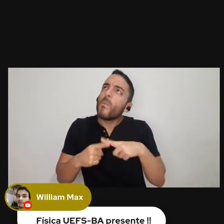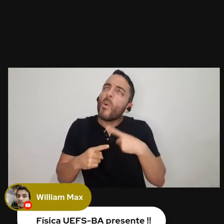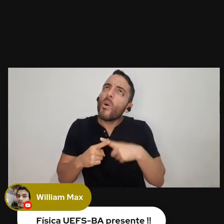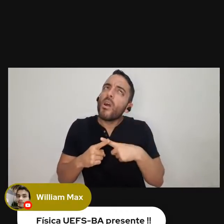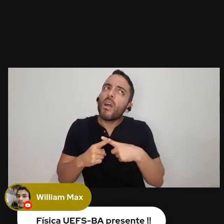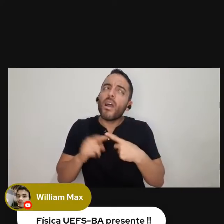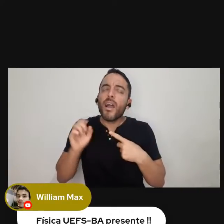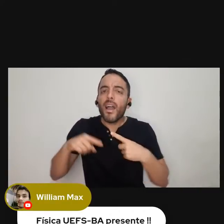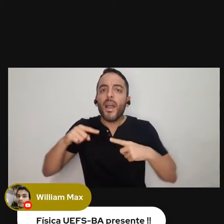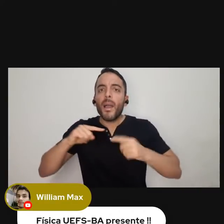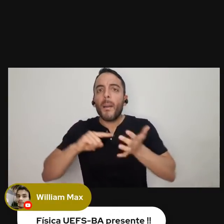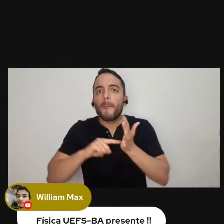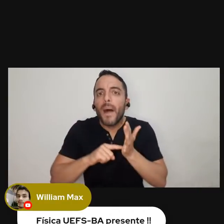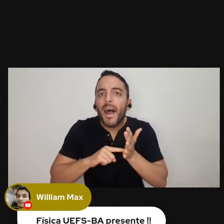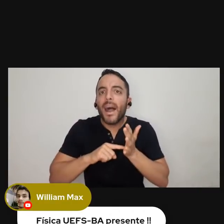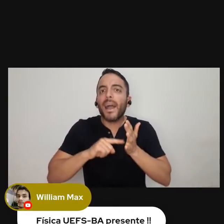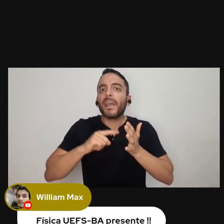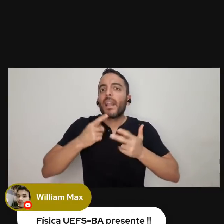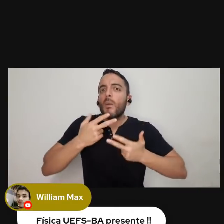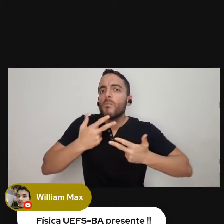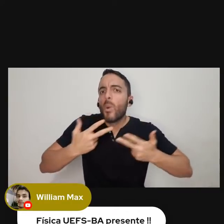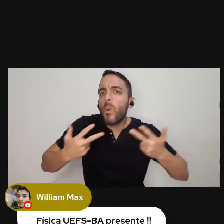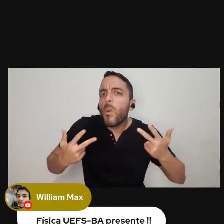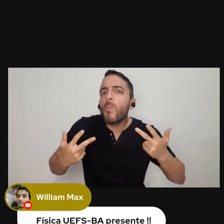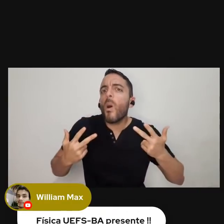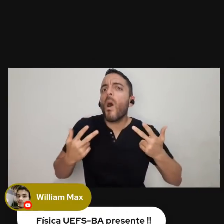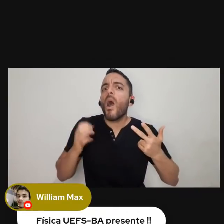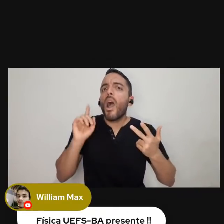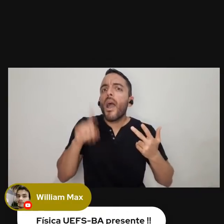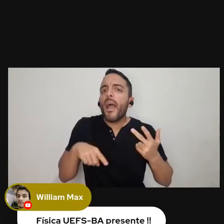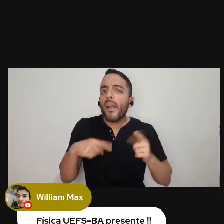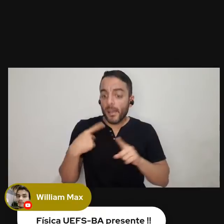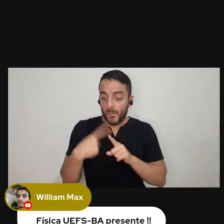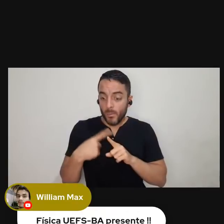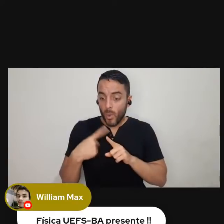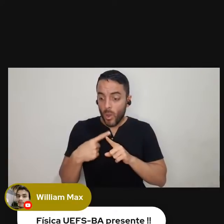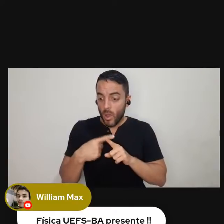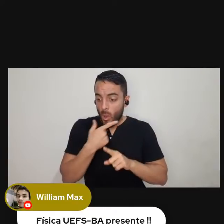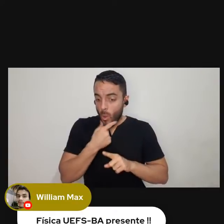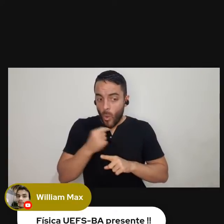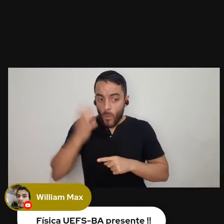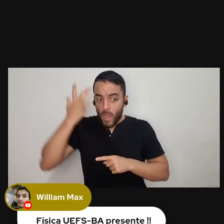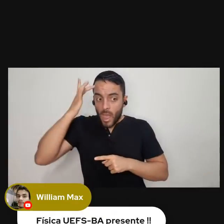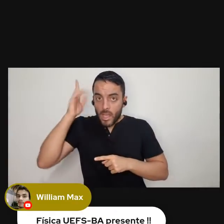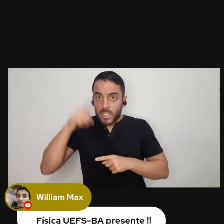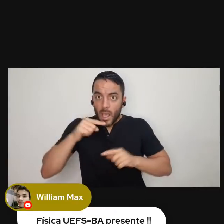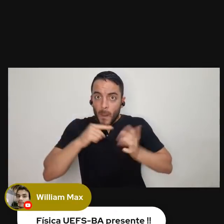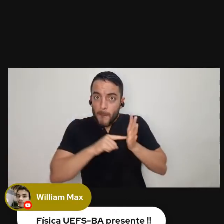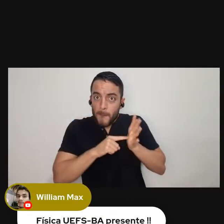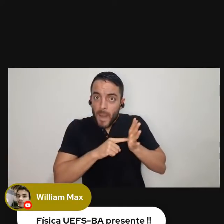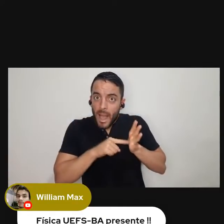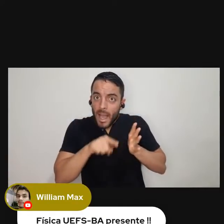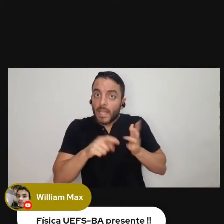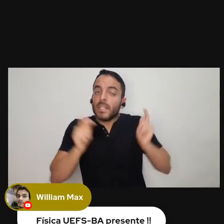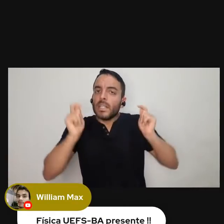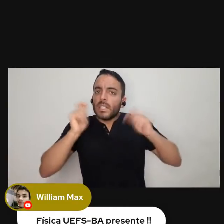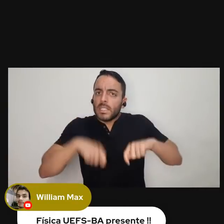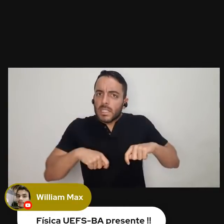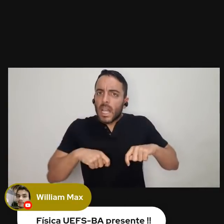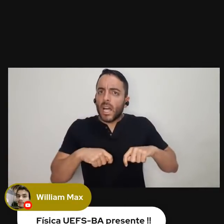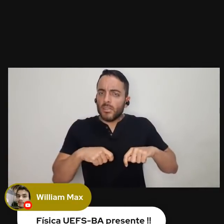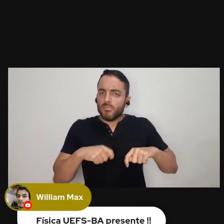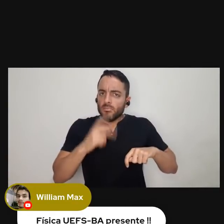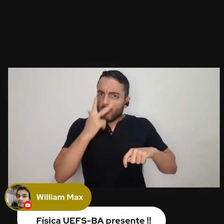máquinas, por que que o homem compreende nas máquinas essa capacidade de estendê-los, enfim,